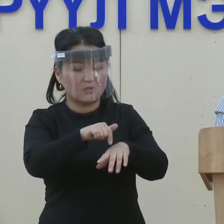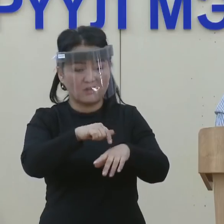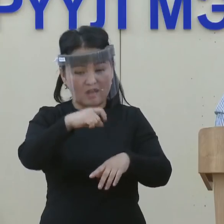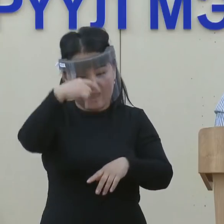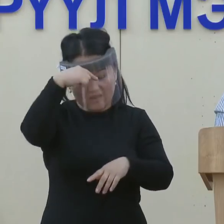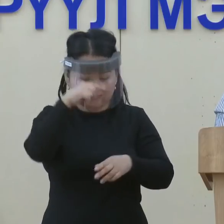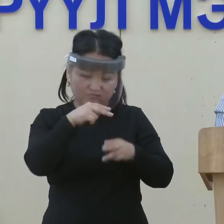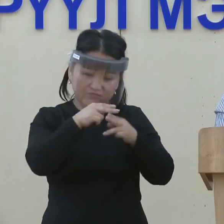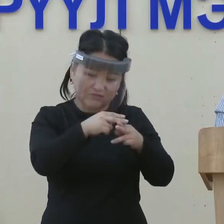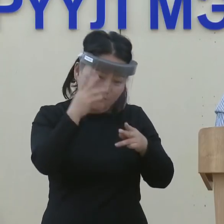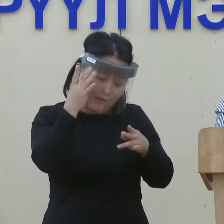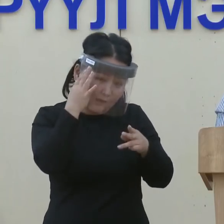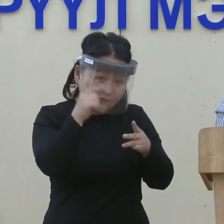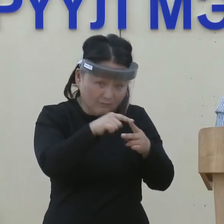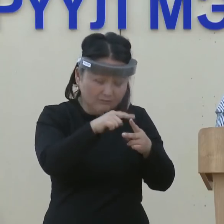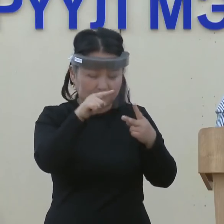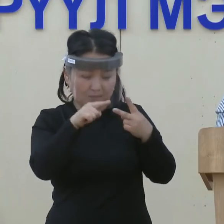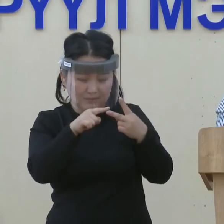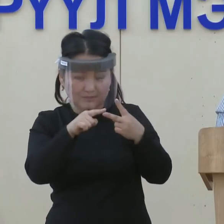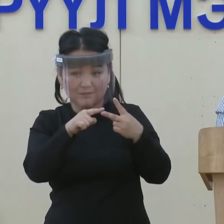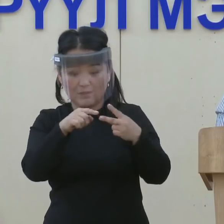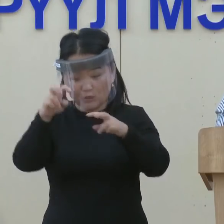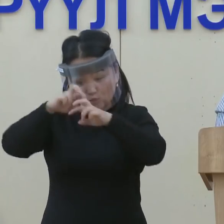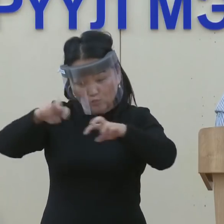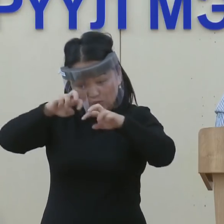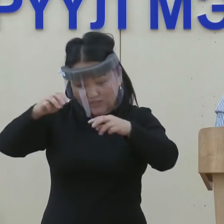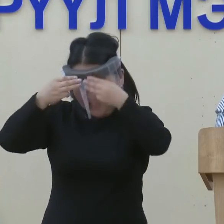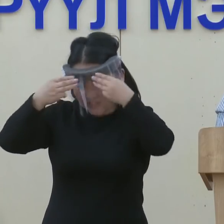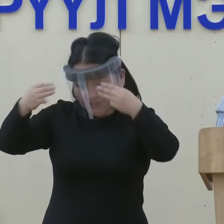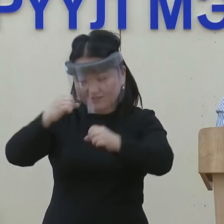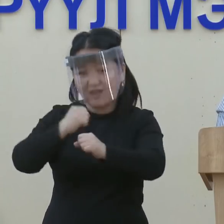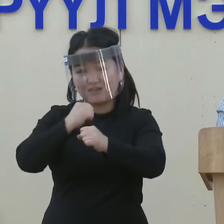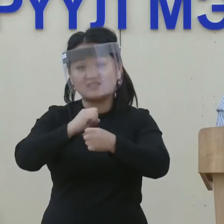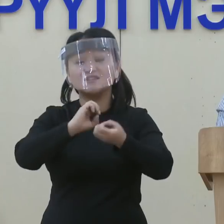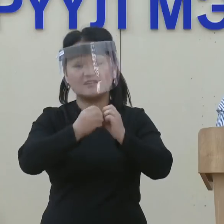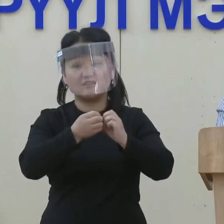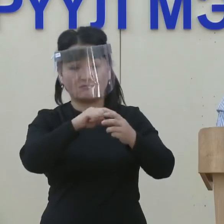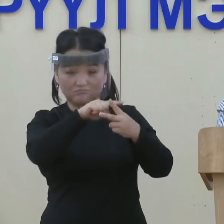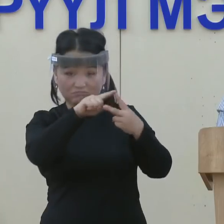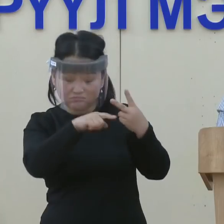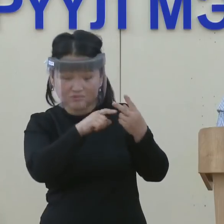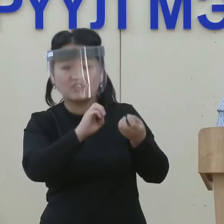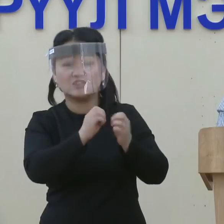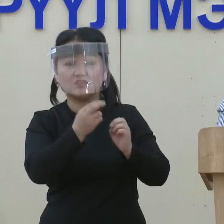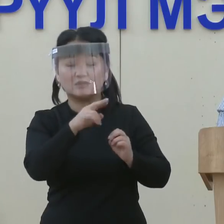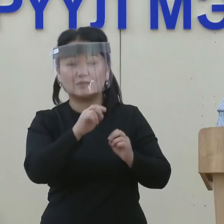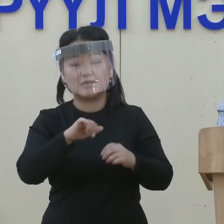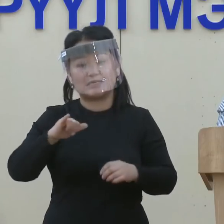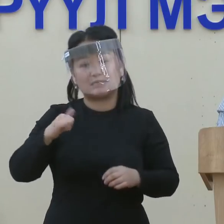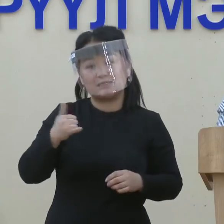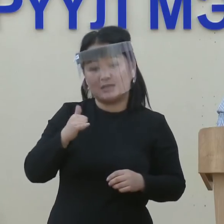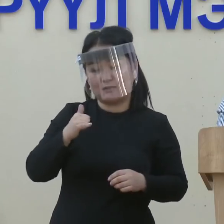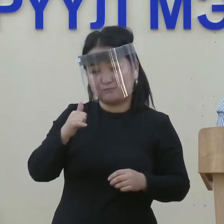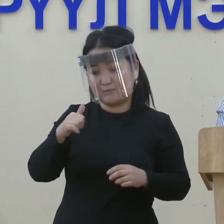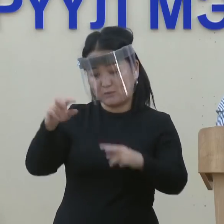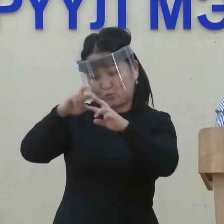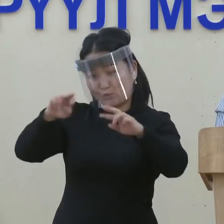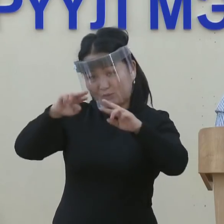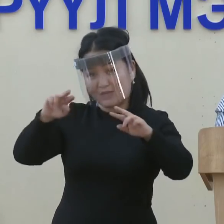одоо судалгаа шинжилгээний ажил одоо хийж чаддгаа гэдгийг авал та бүхэнд хэлмээр байна. Сая зарим нь одоо судалгааны дүнгийн талаар нэмхүү захирал